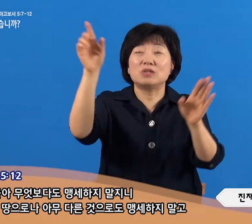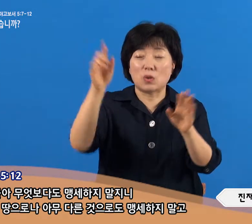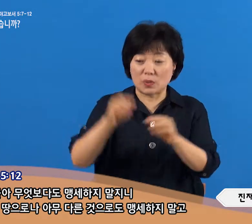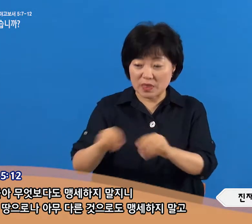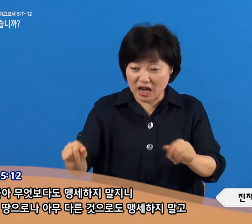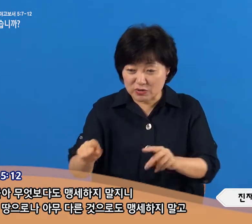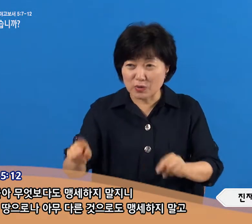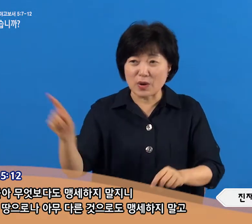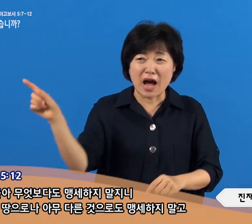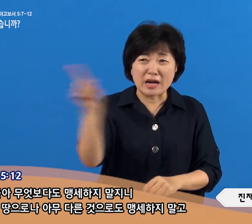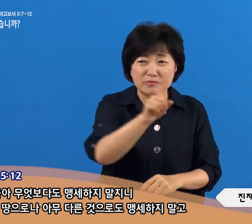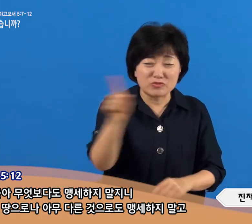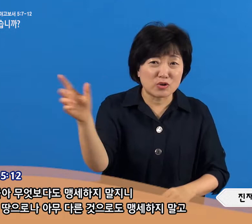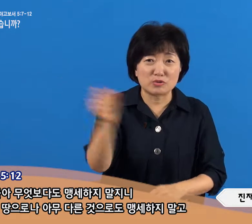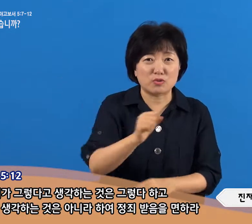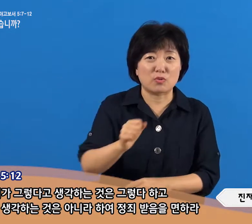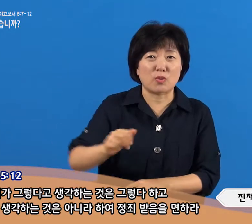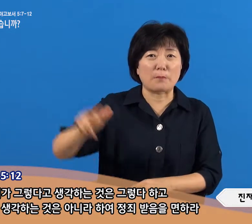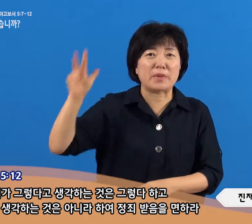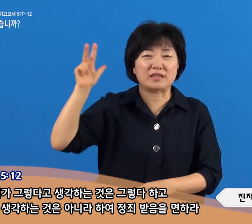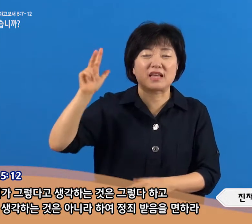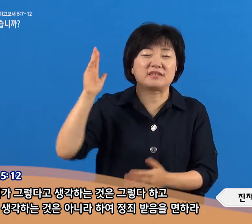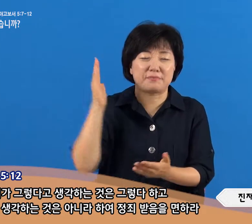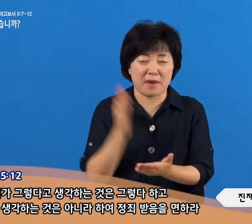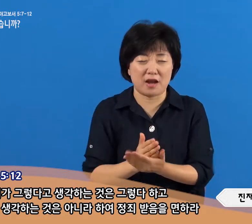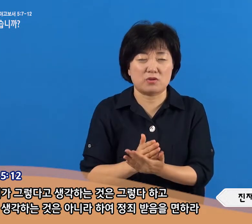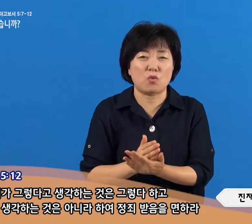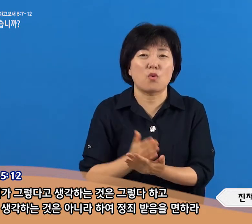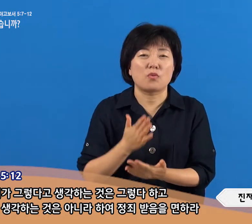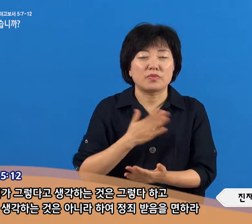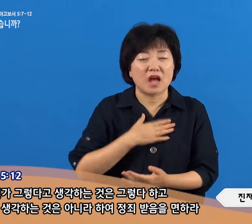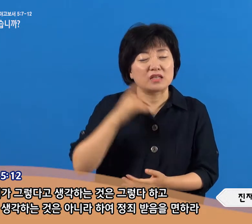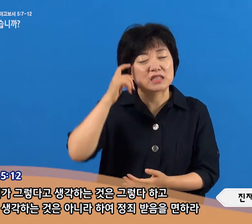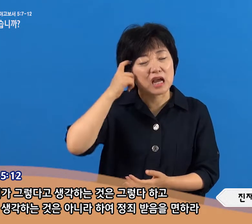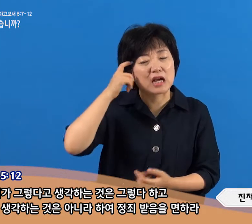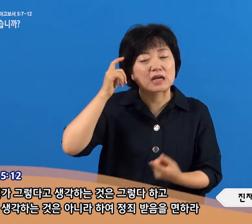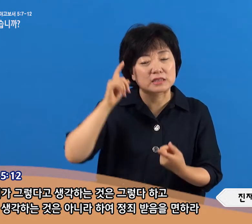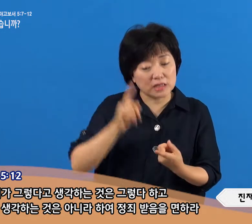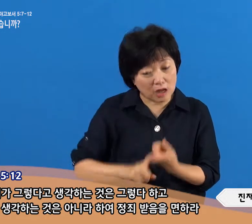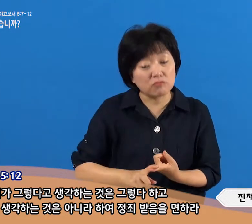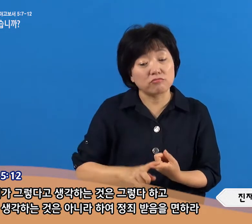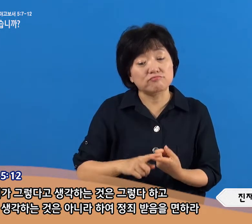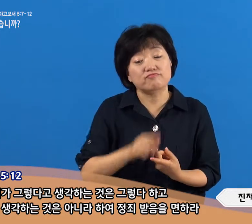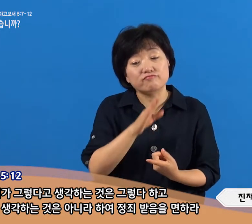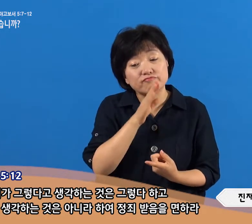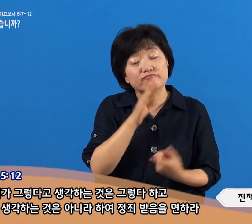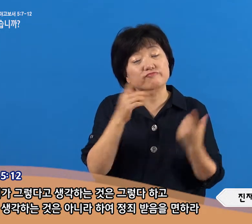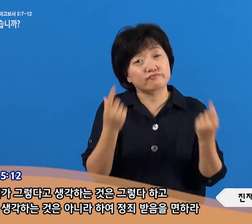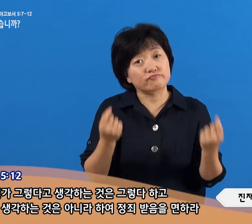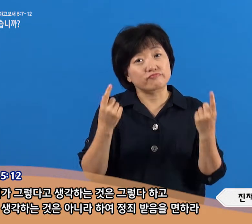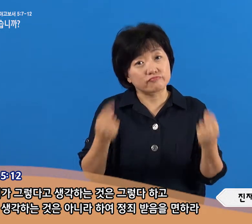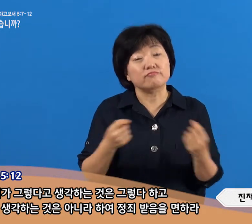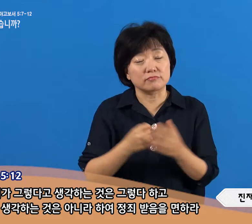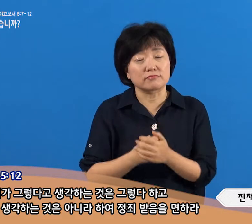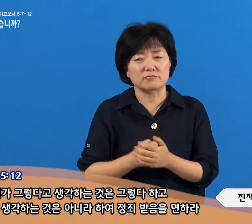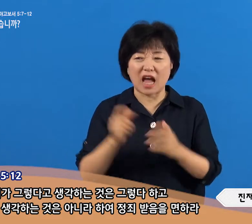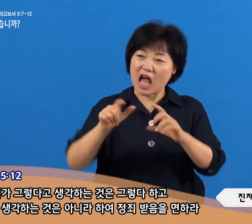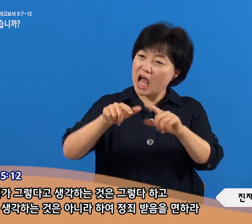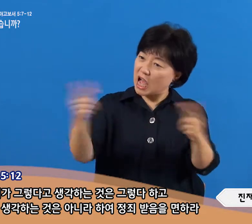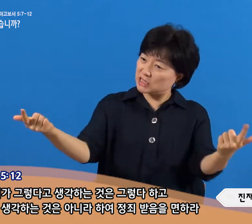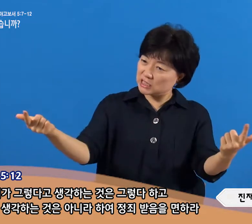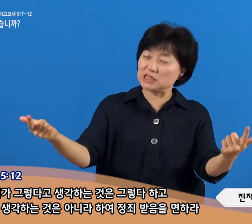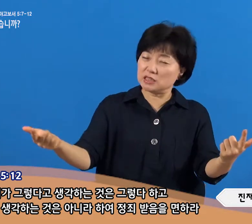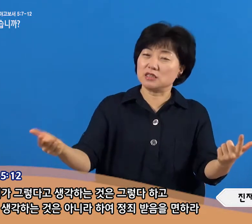아무 다른 것으로도 맹세하지 말고 오직 너희가 그렇다고 생각하는 것은 그렇다고 하고 아니라고 생각하는 것은